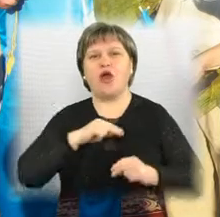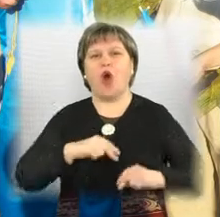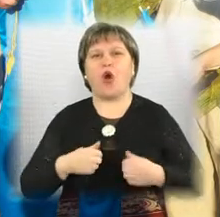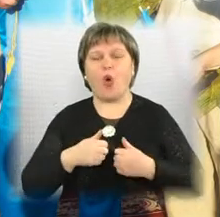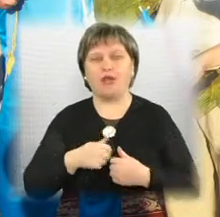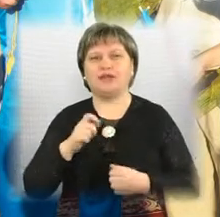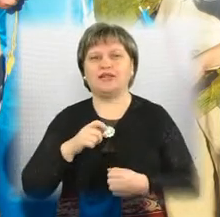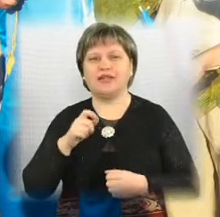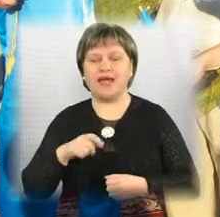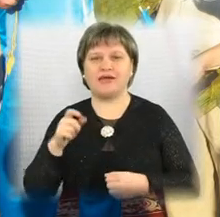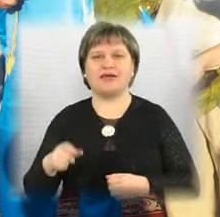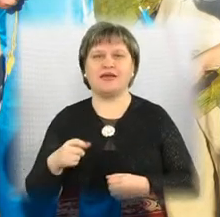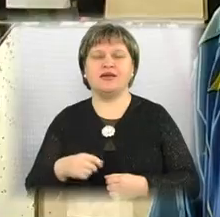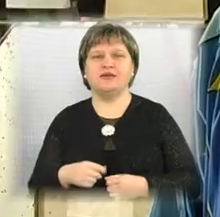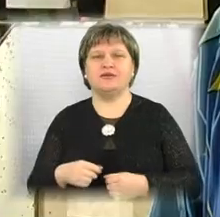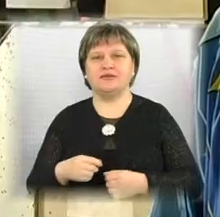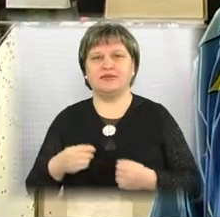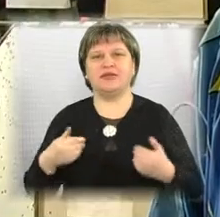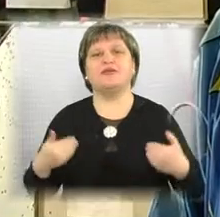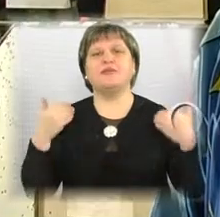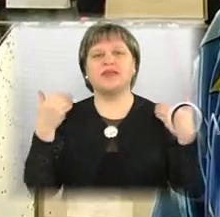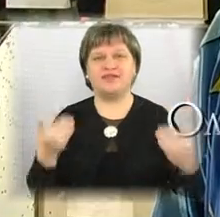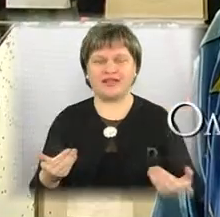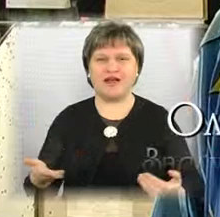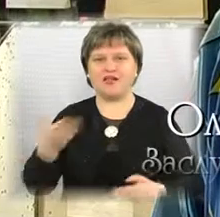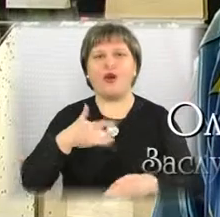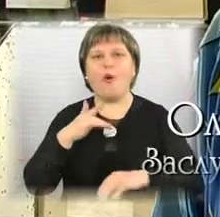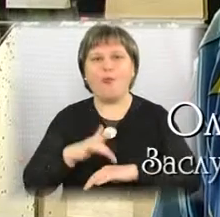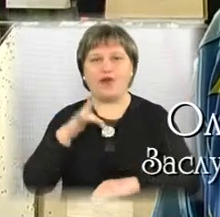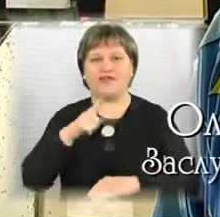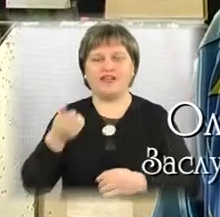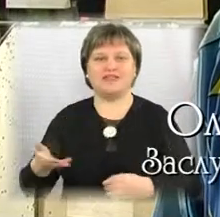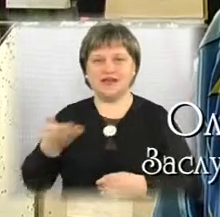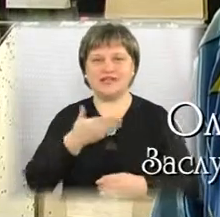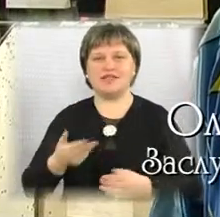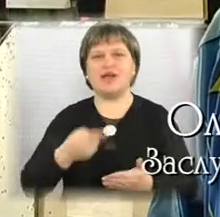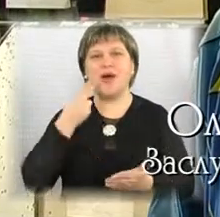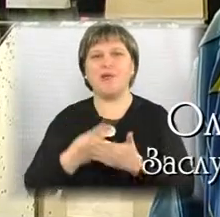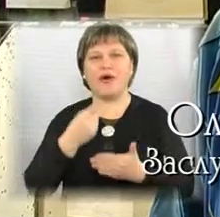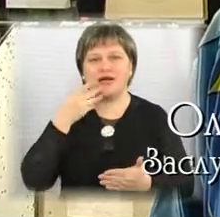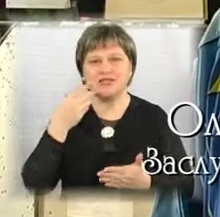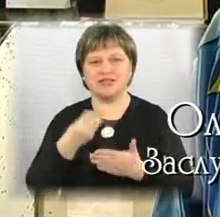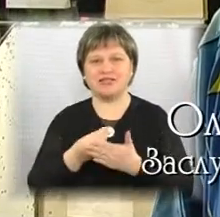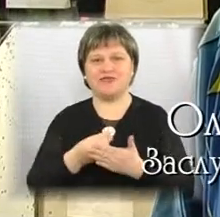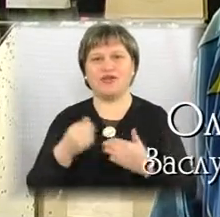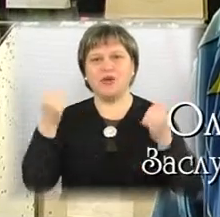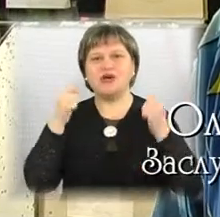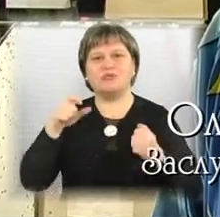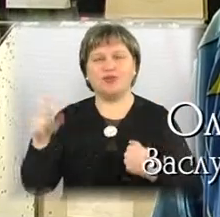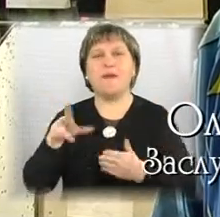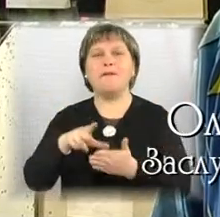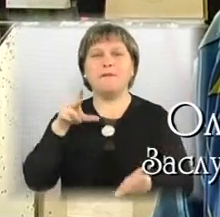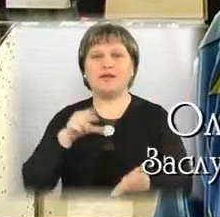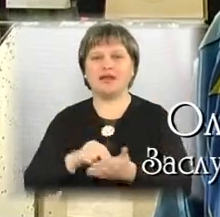Казахстану, Німеччини поздоровляли нас, боліли за нас і показували своїм підопічним приклад, як